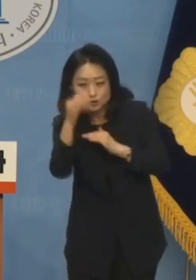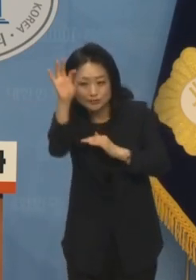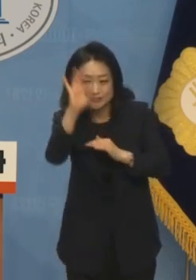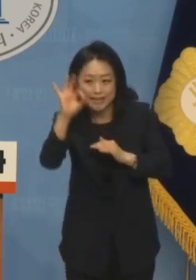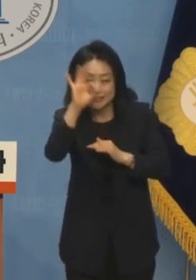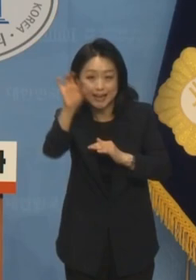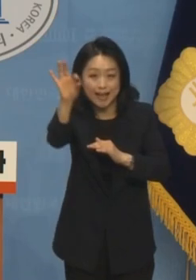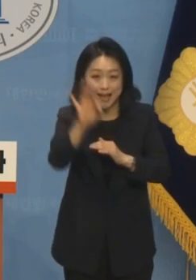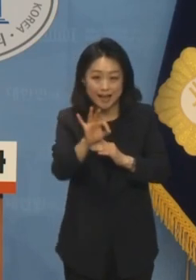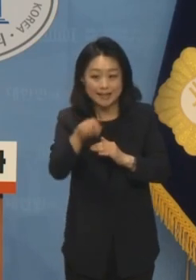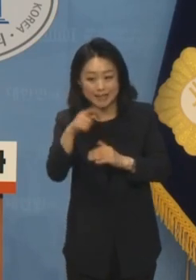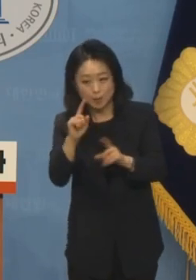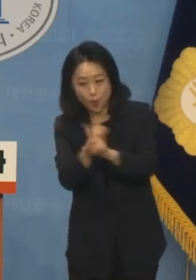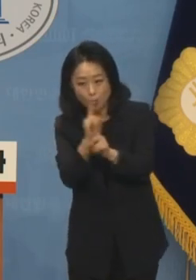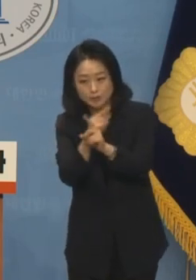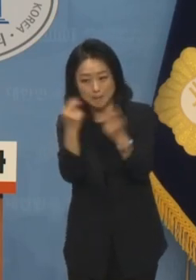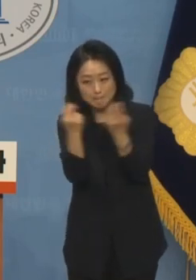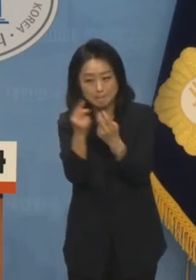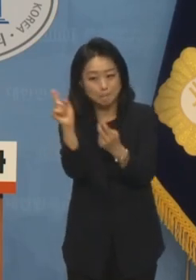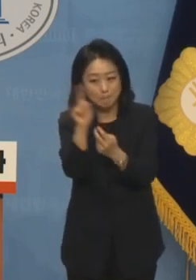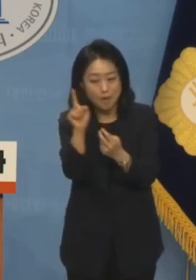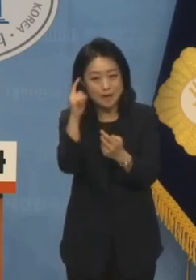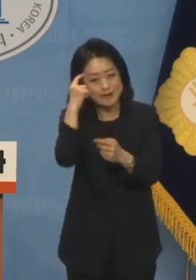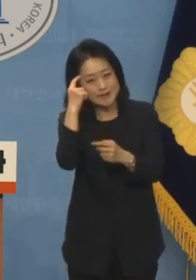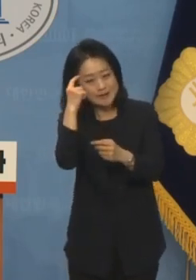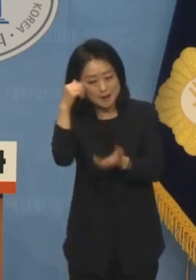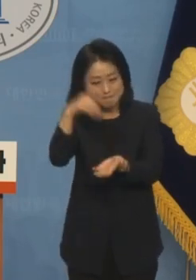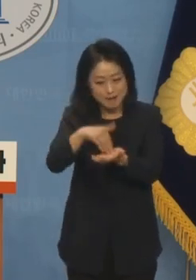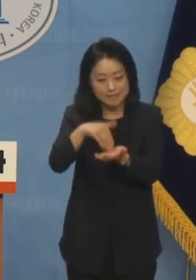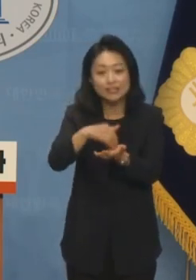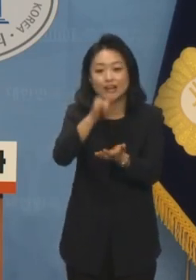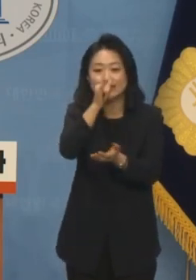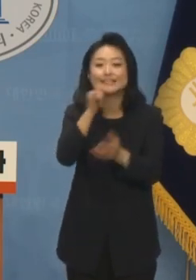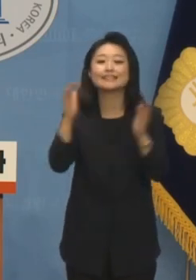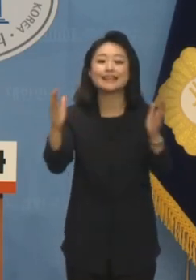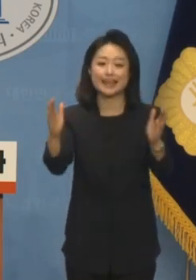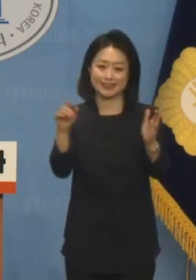시즌에는 어떤 부분을 고쳐 나갈 것인지 자기 반성을 진행합니다.